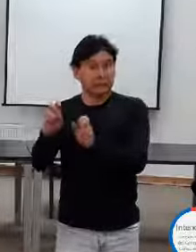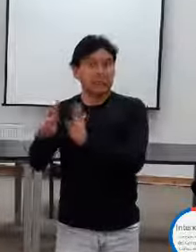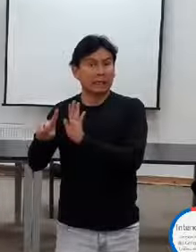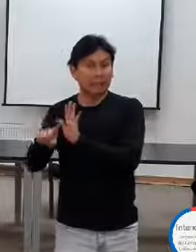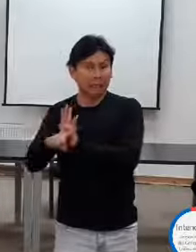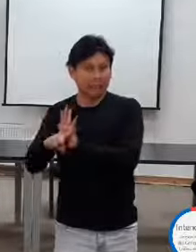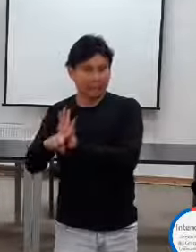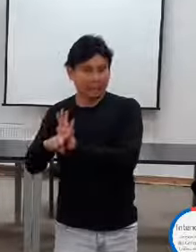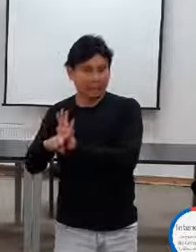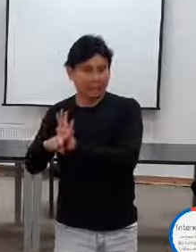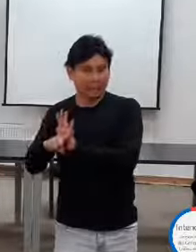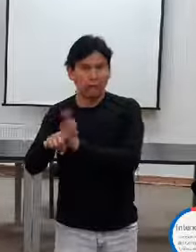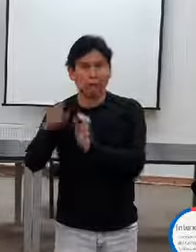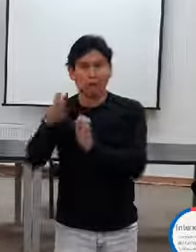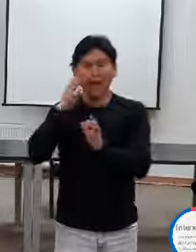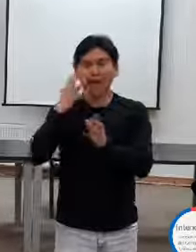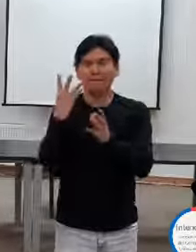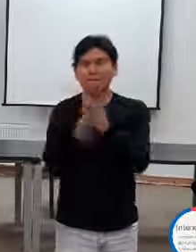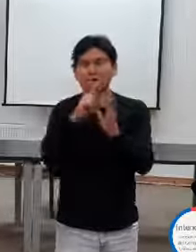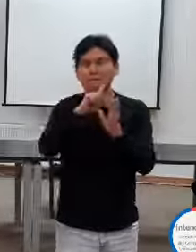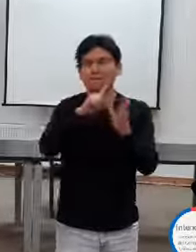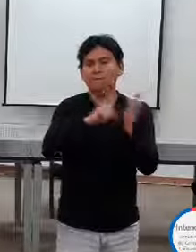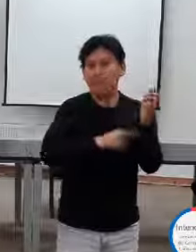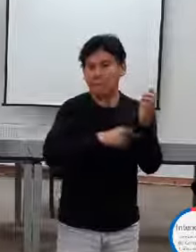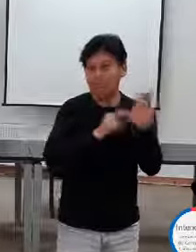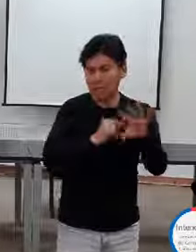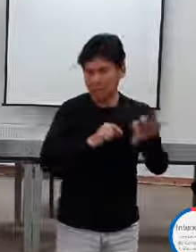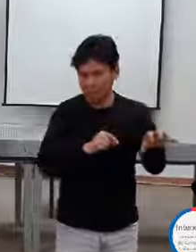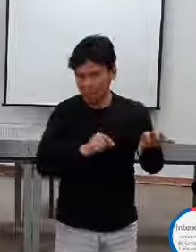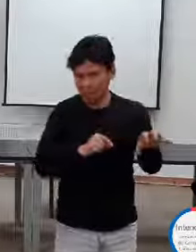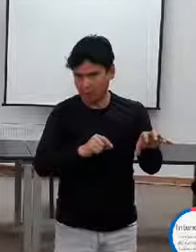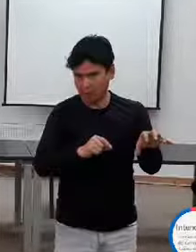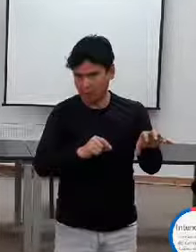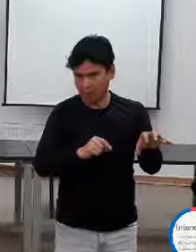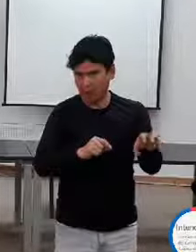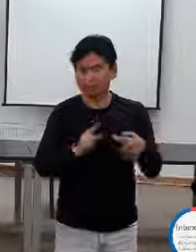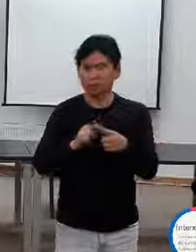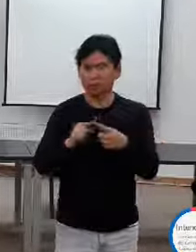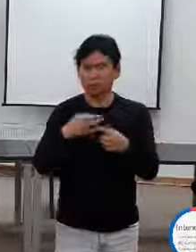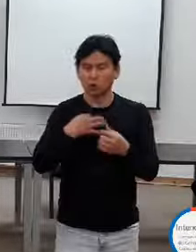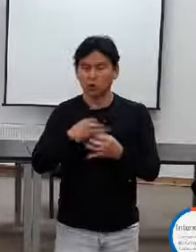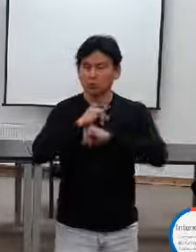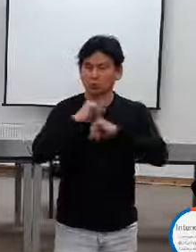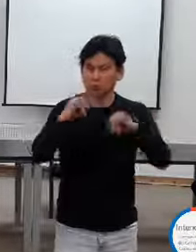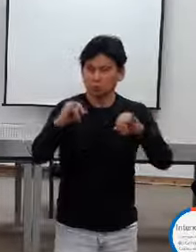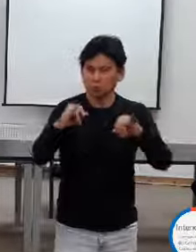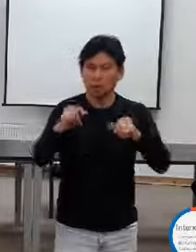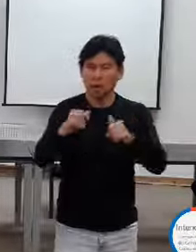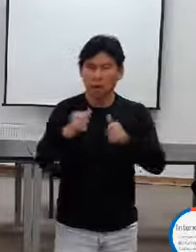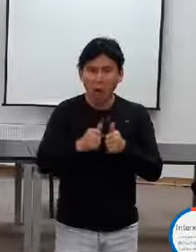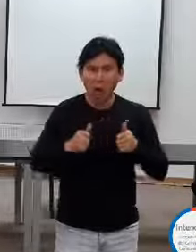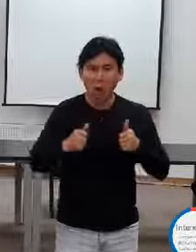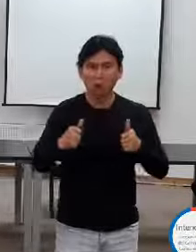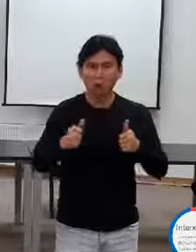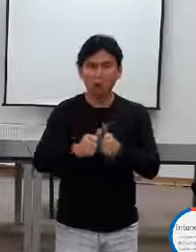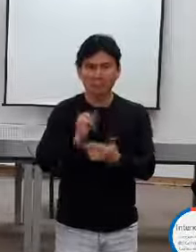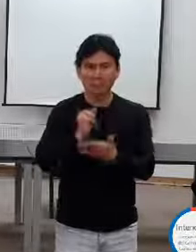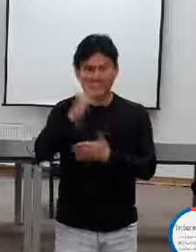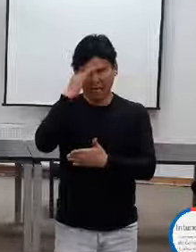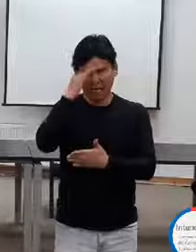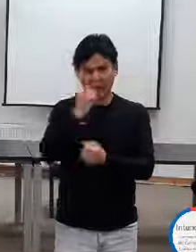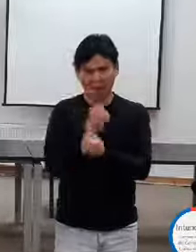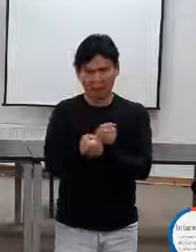negativo para su núcleo familiar. En este contexto, quiero hacer presente de que la autoridad institucional,